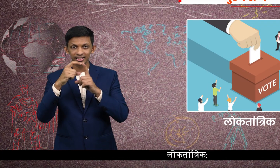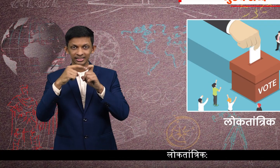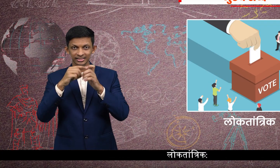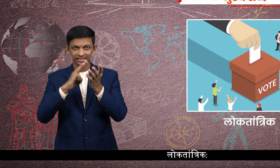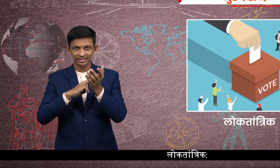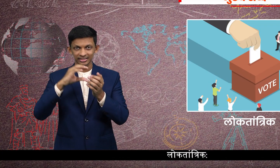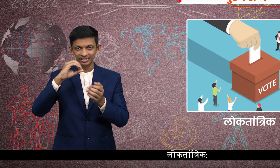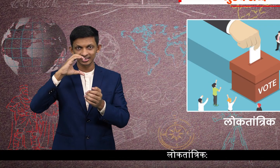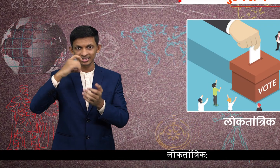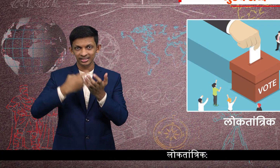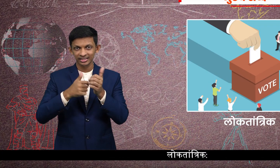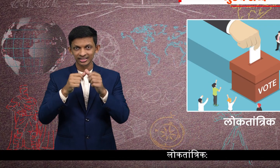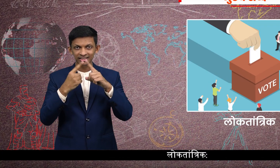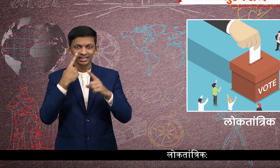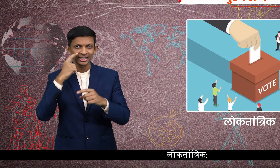लोकतांत्रिक।